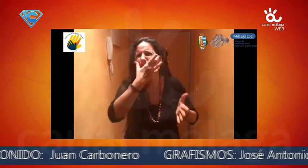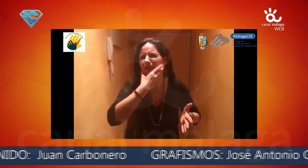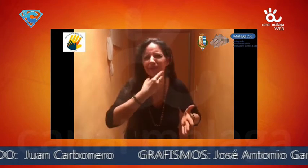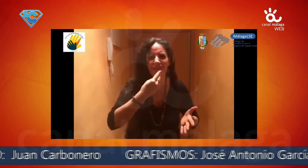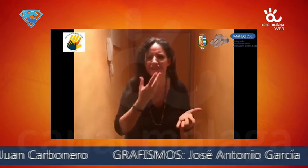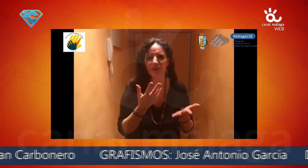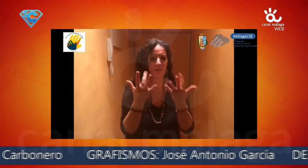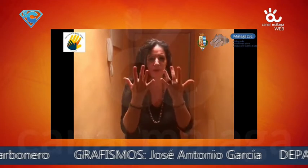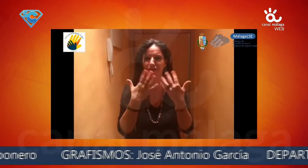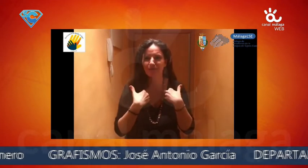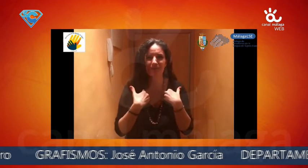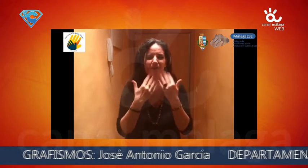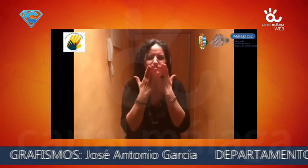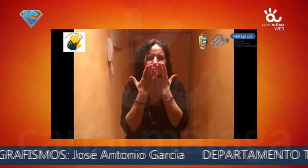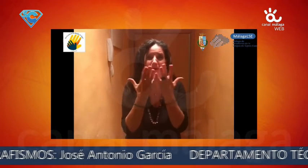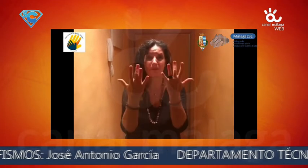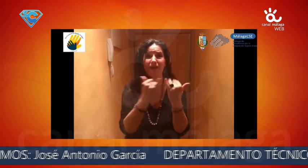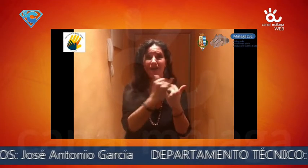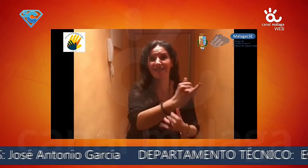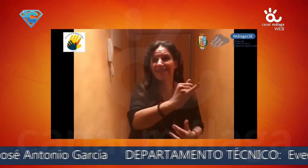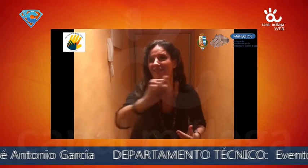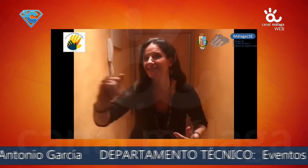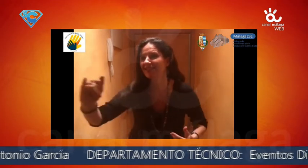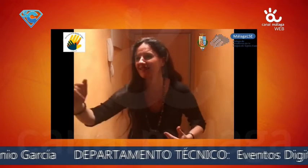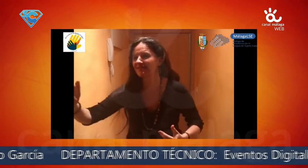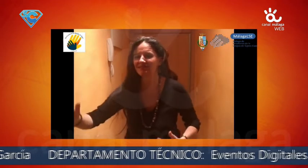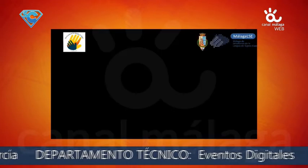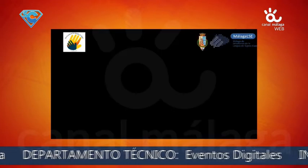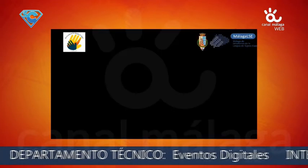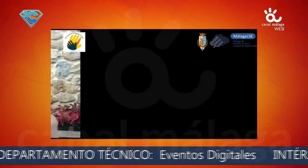para mí tienen mucho valor. Y todos tenemos.